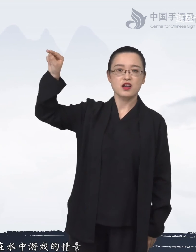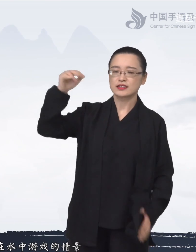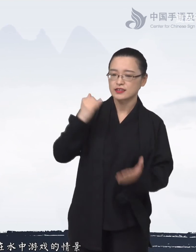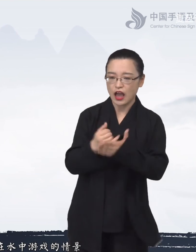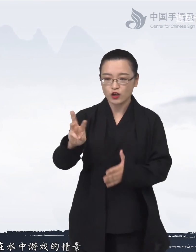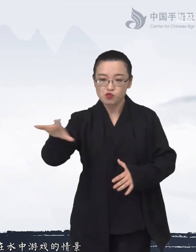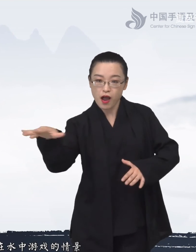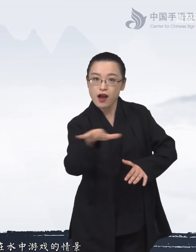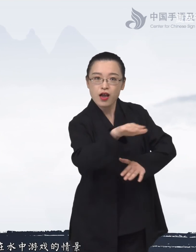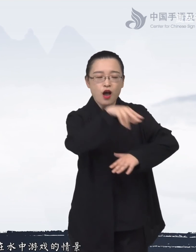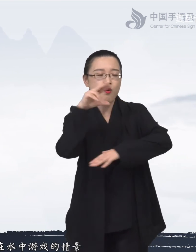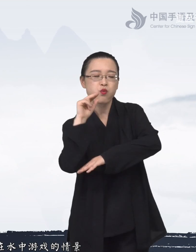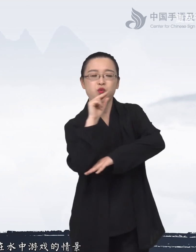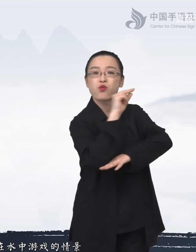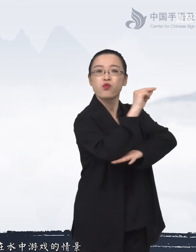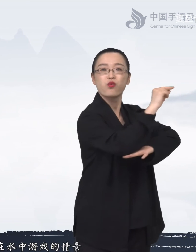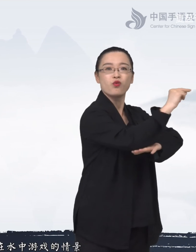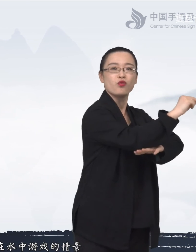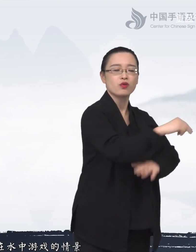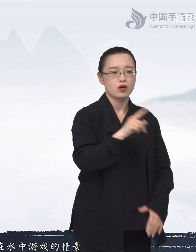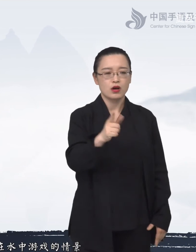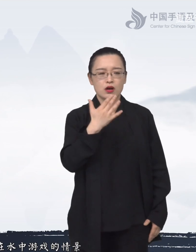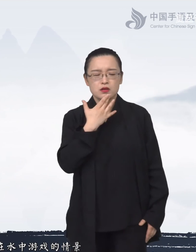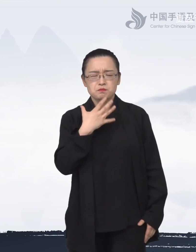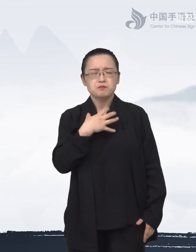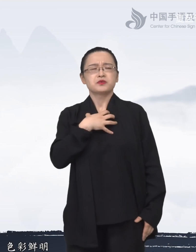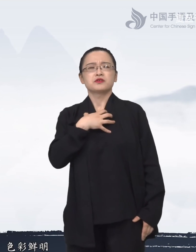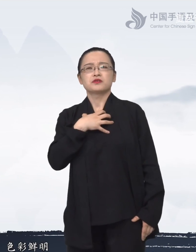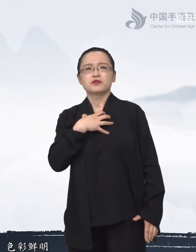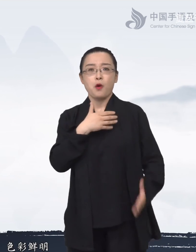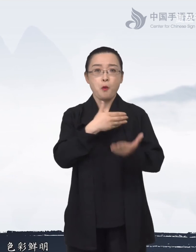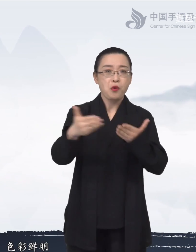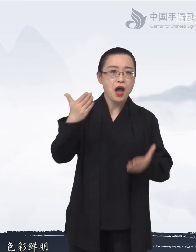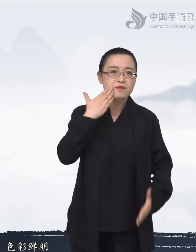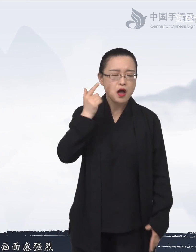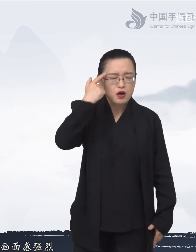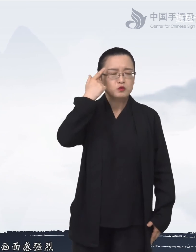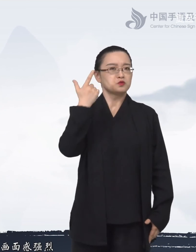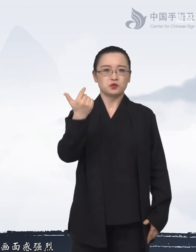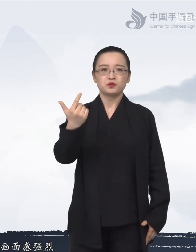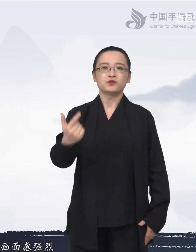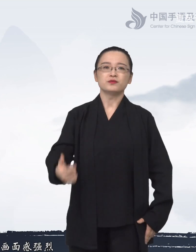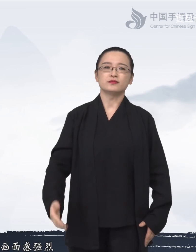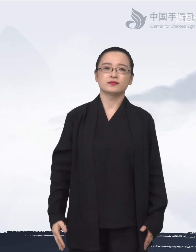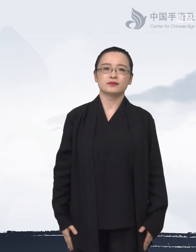鹅在水中游戏的情景，色彩鲜明，画面感强烈。